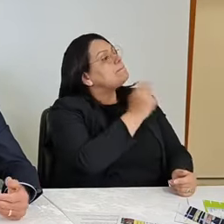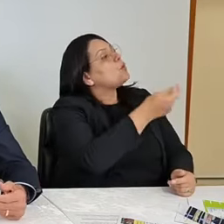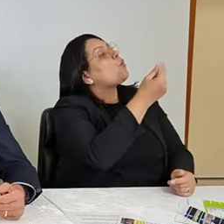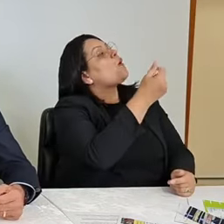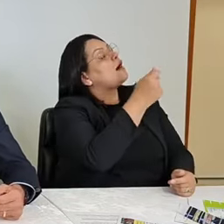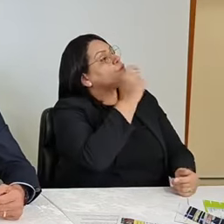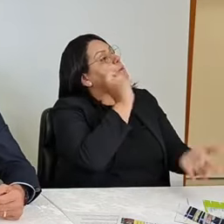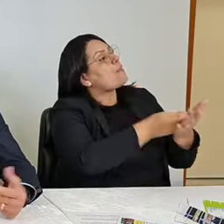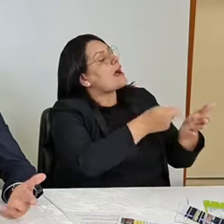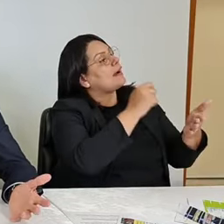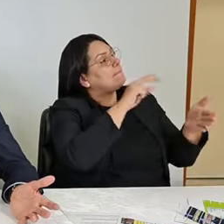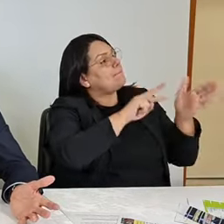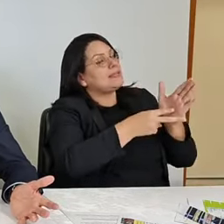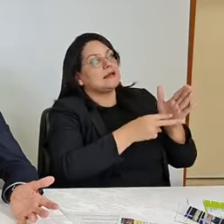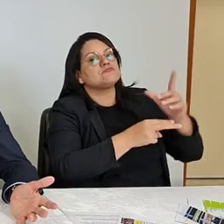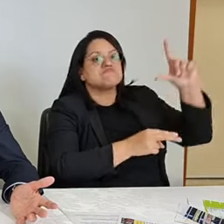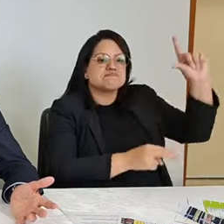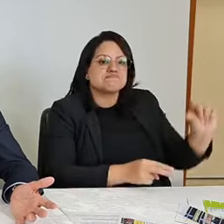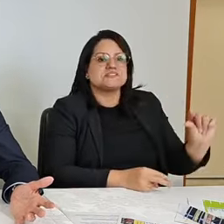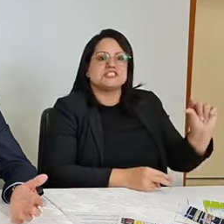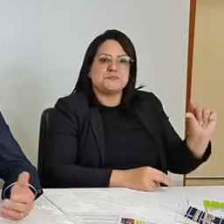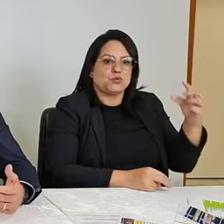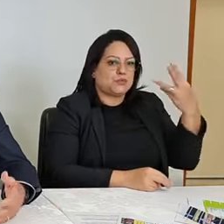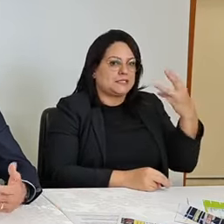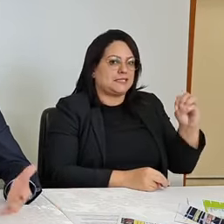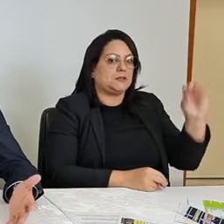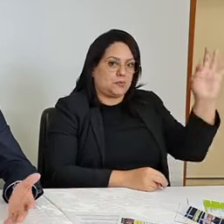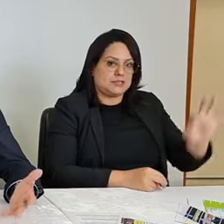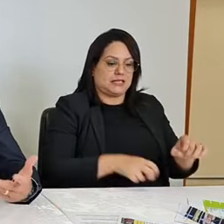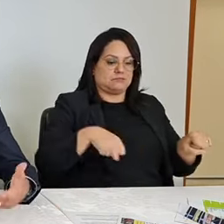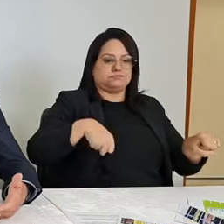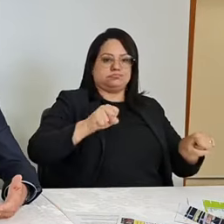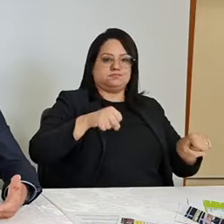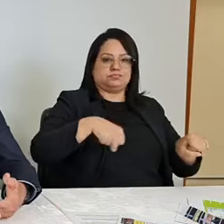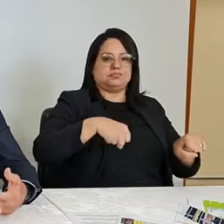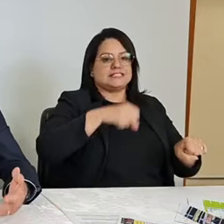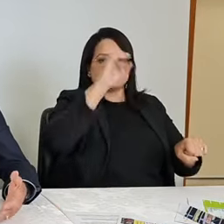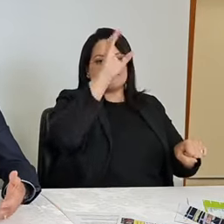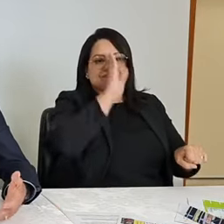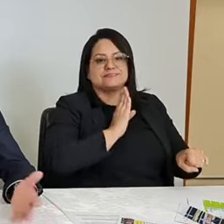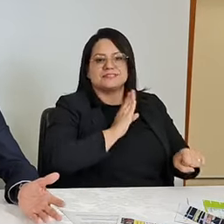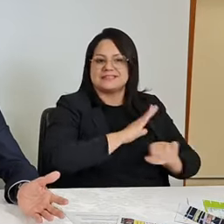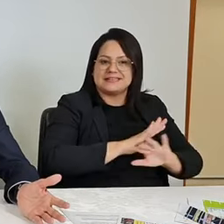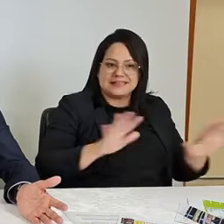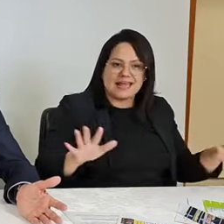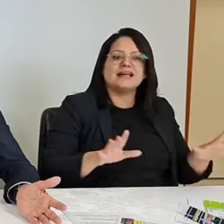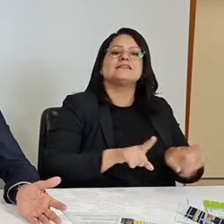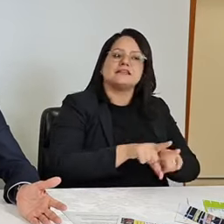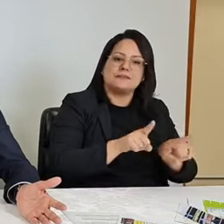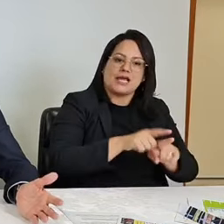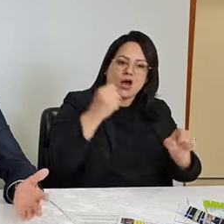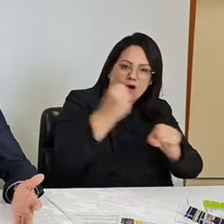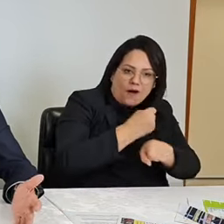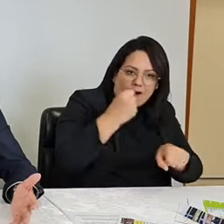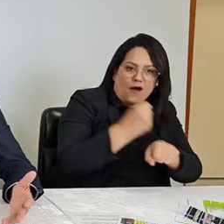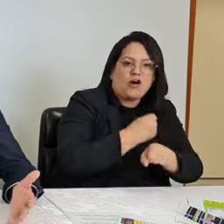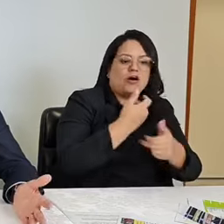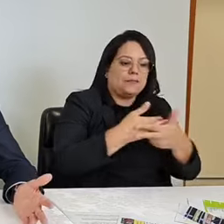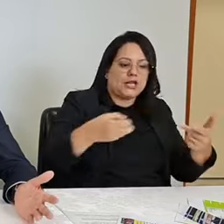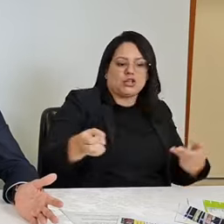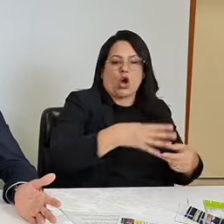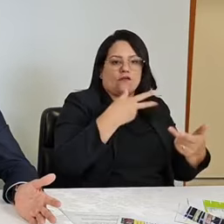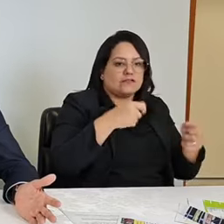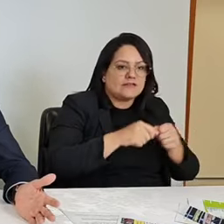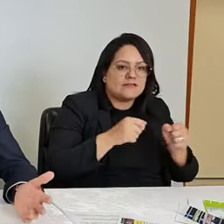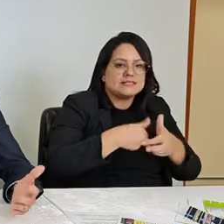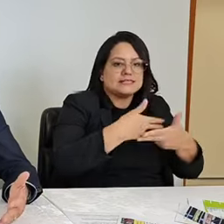pedágio e zero para a motocicleta. Tá? Além de obras com essa nova empresa que vai fazer, tendo em vista o que